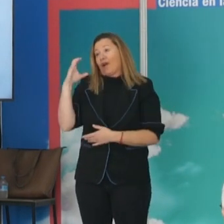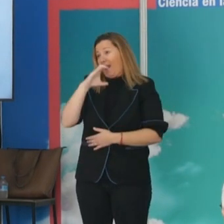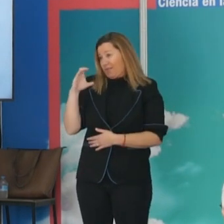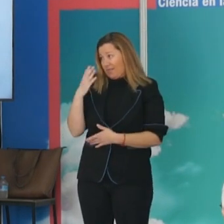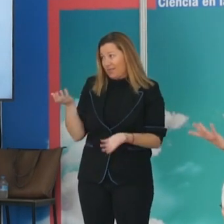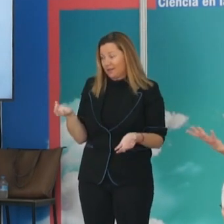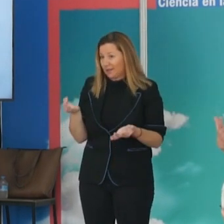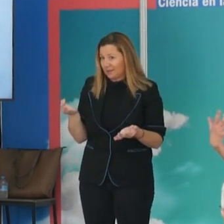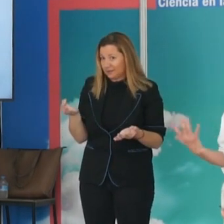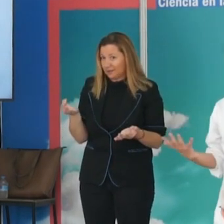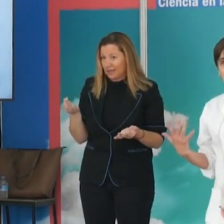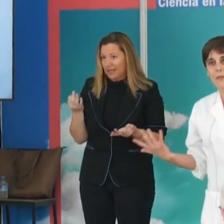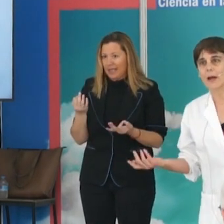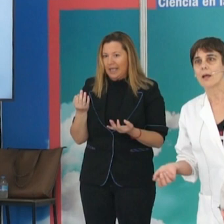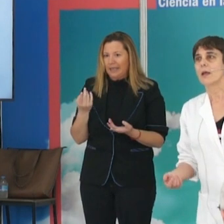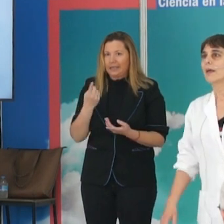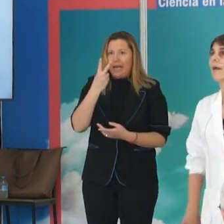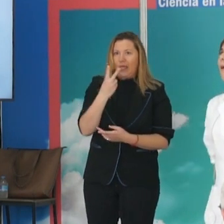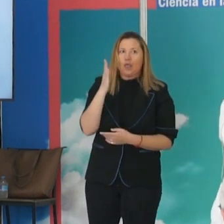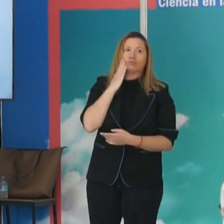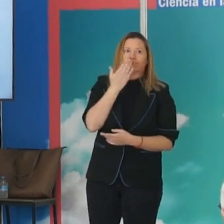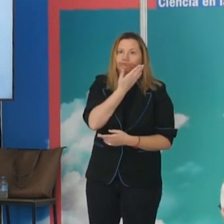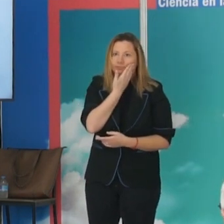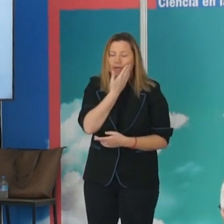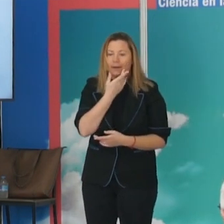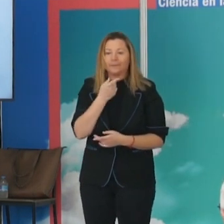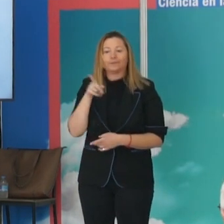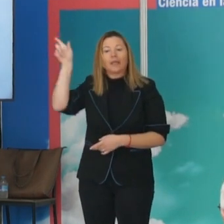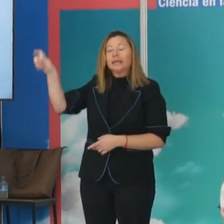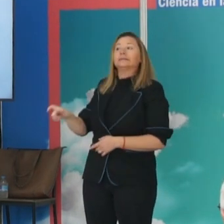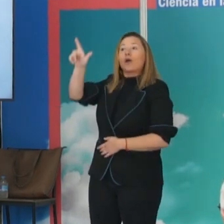que es las dos caras de la moneda. Haber